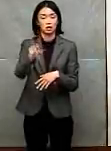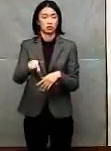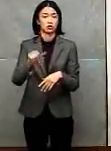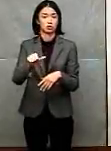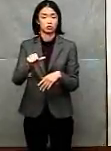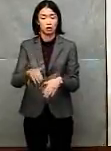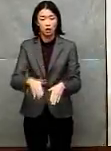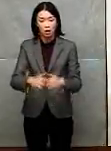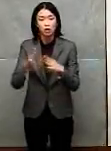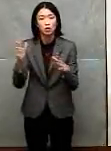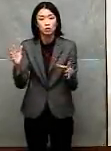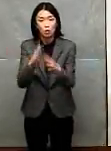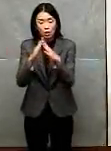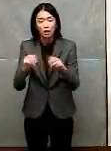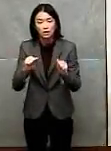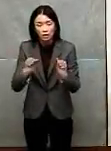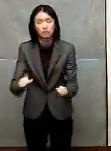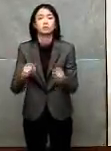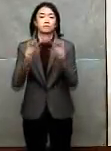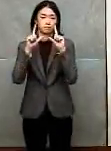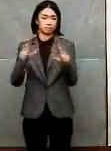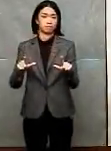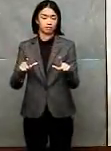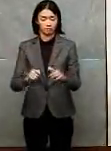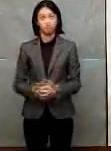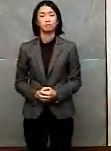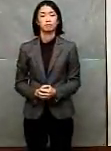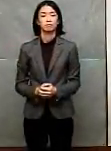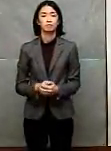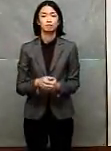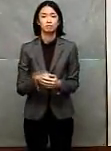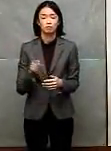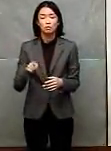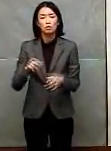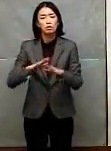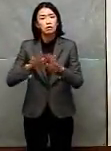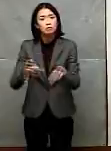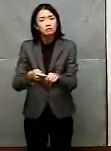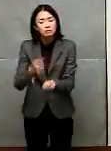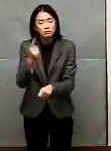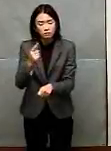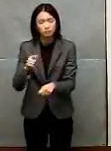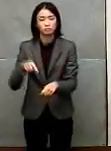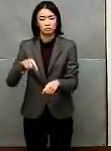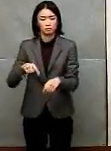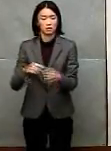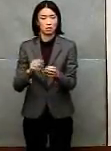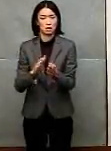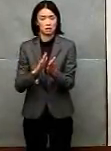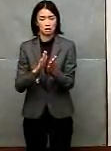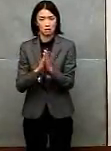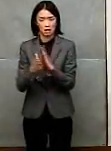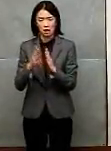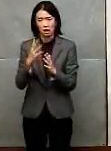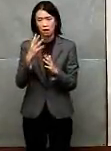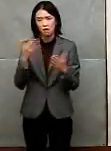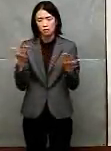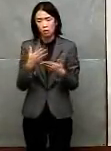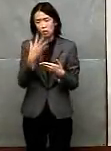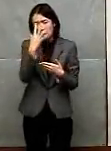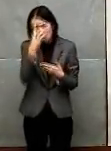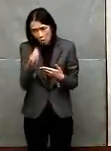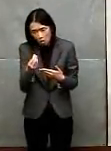総会を開催いたします。この度の開催を契機として、本県で働く魅力